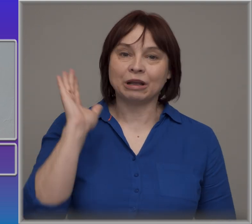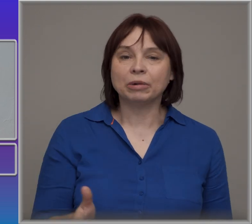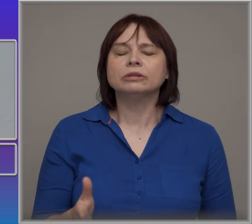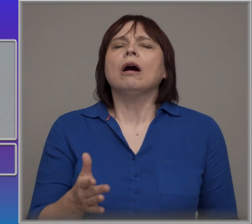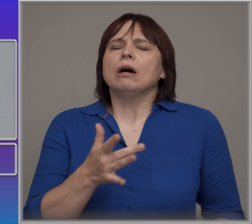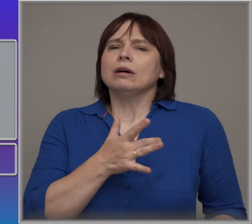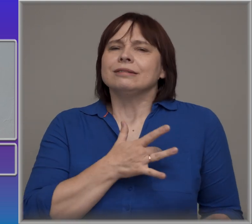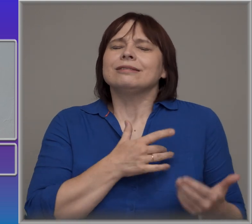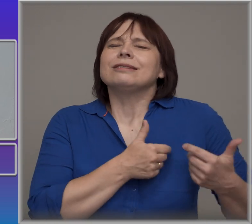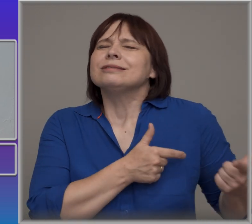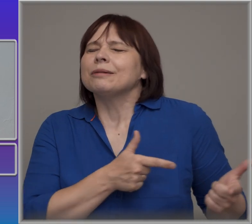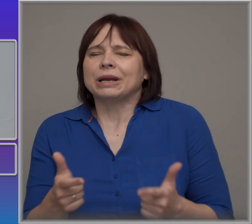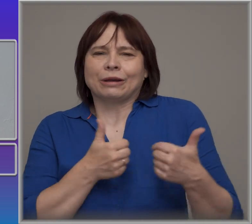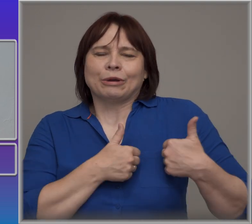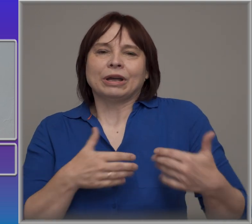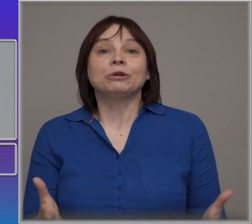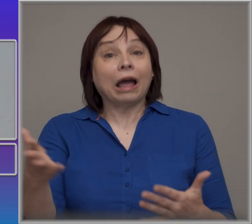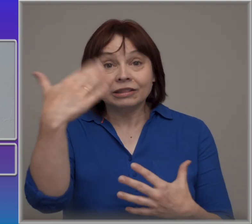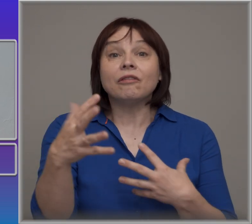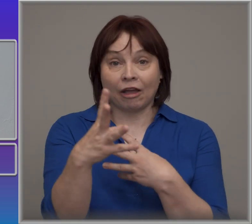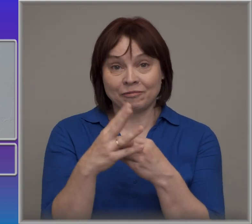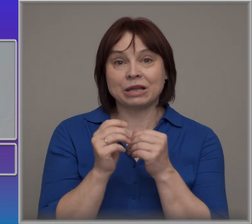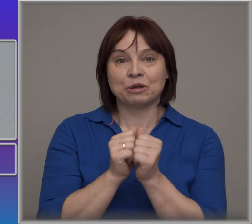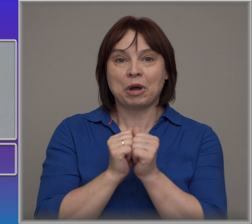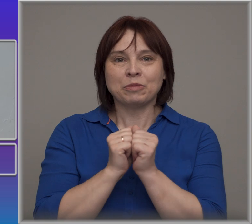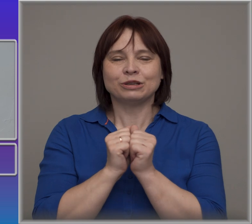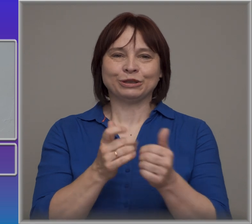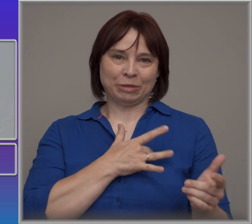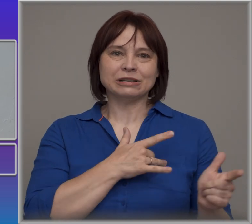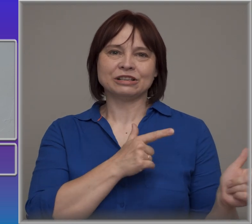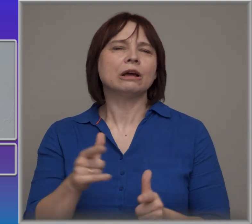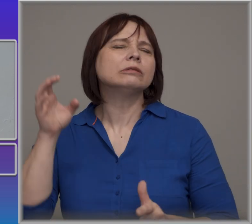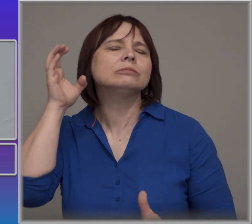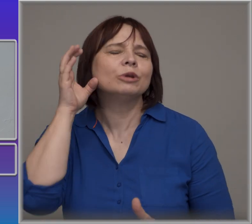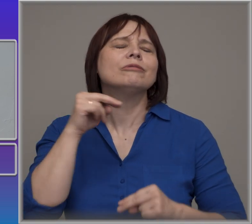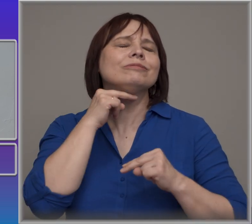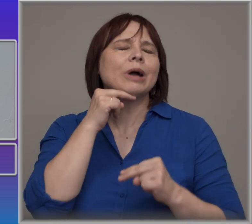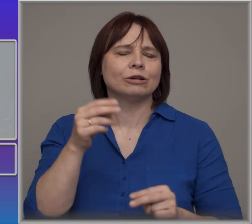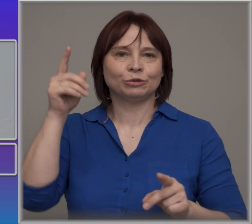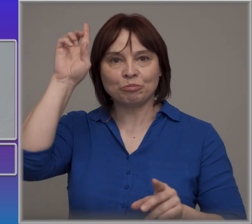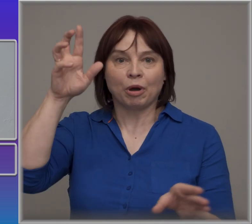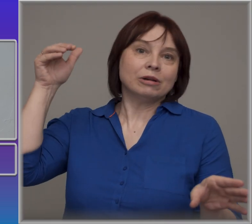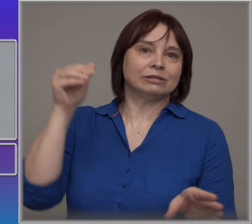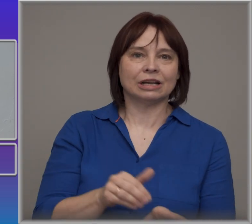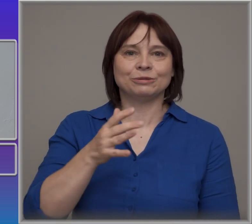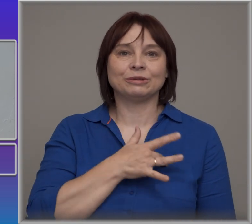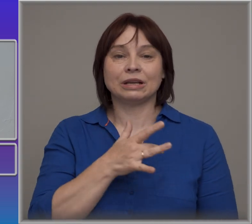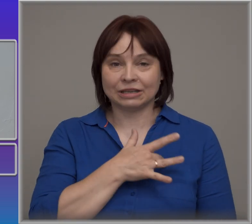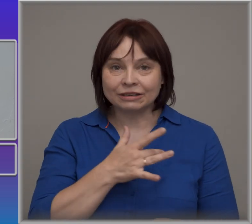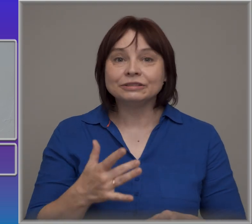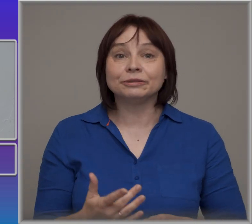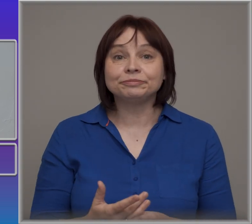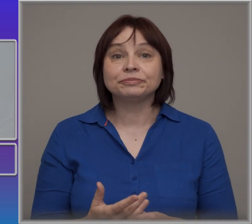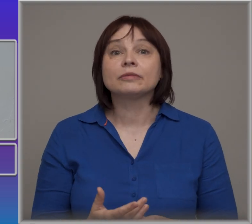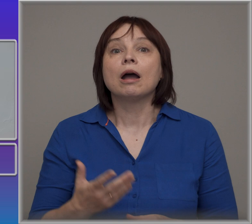открывайте свои сердца, и поэтому давайте помолимся, чтобы наши сердца были открыты. Потому что то же самое Писание нам говорит: